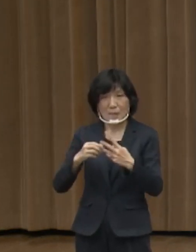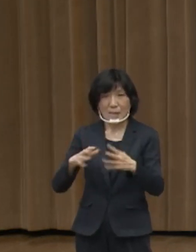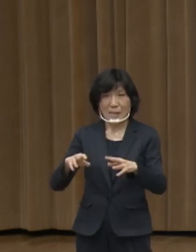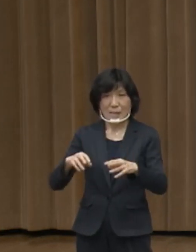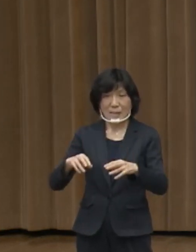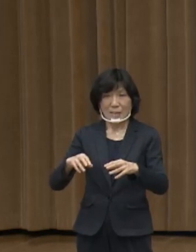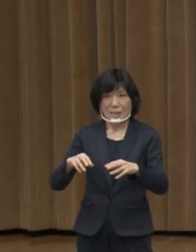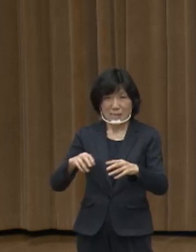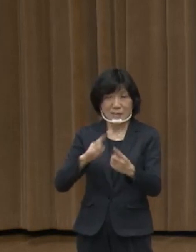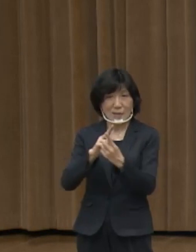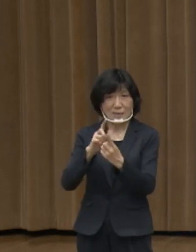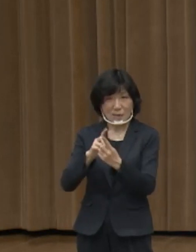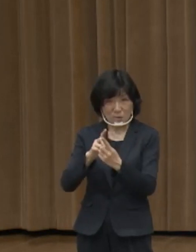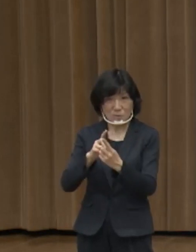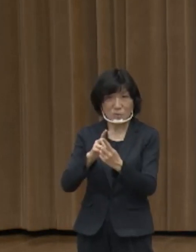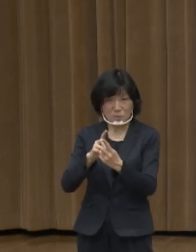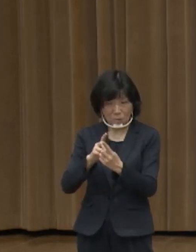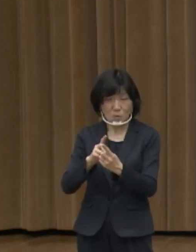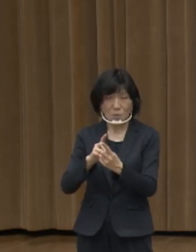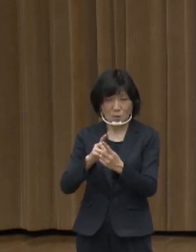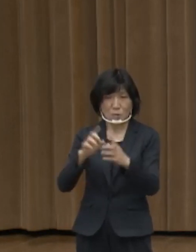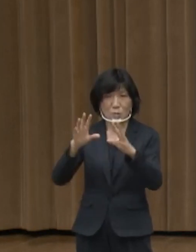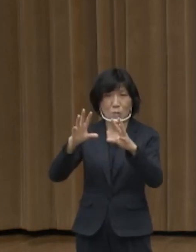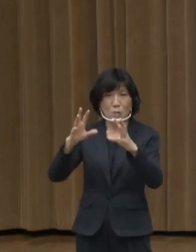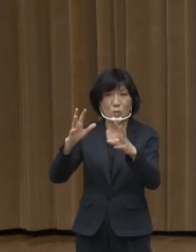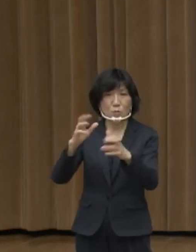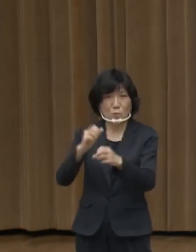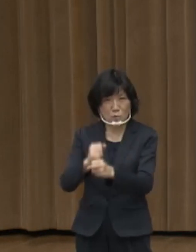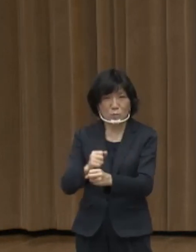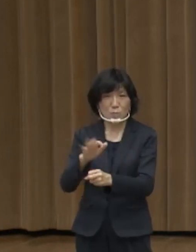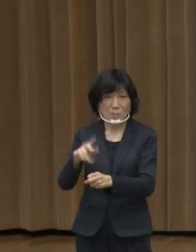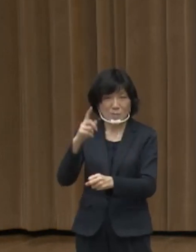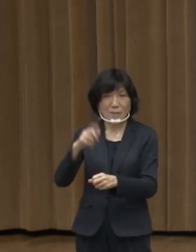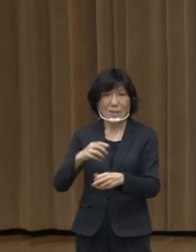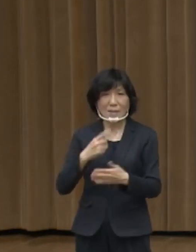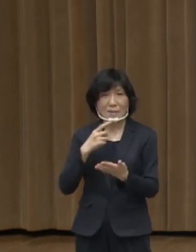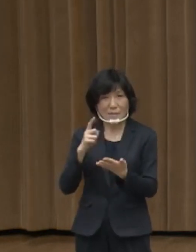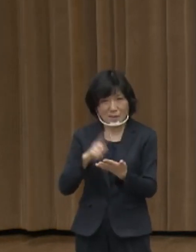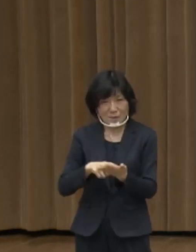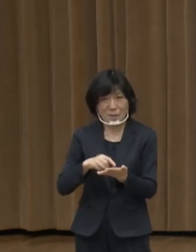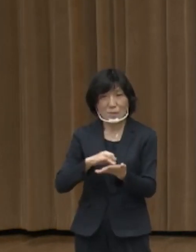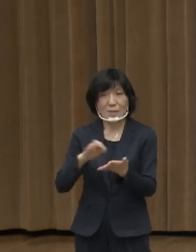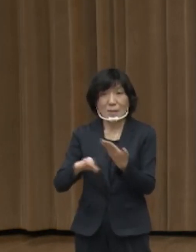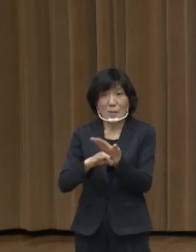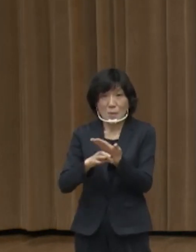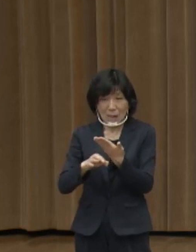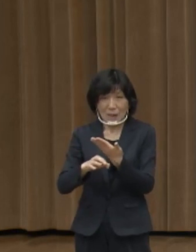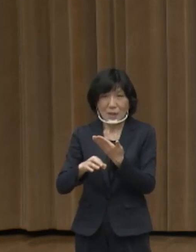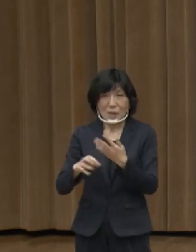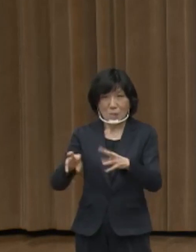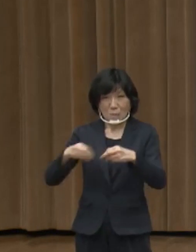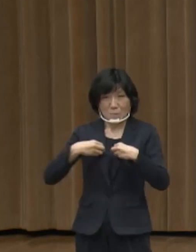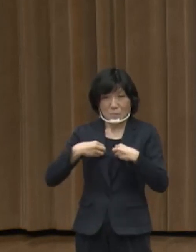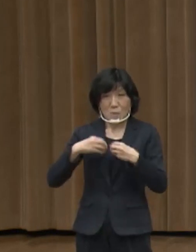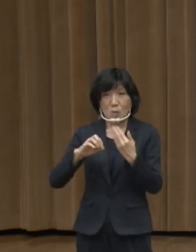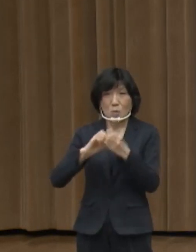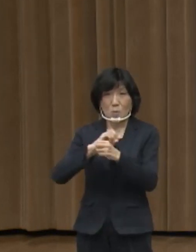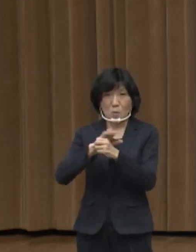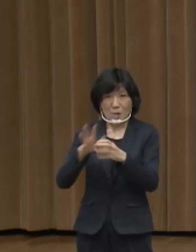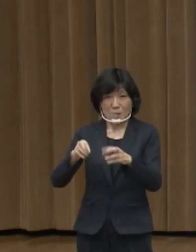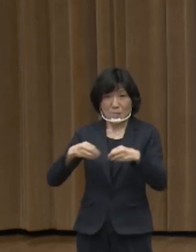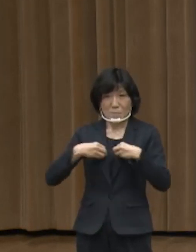症対策的な意味での収束というのはやはり手軽に飲み薬等が通常